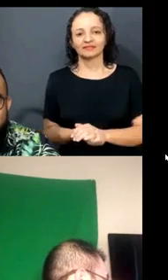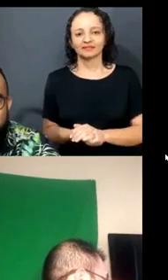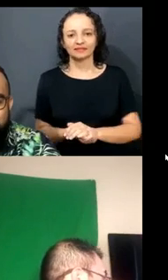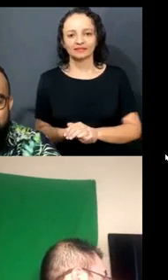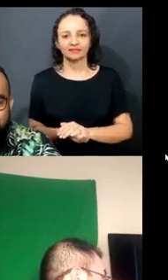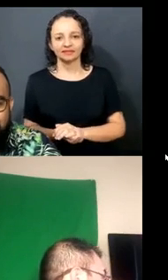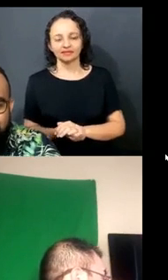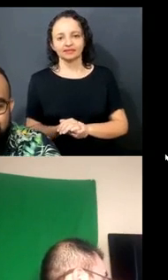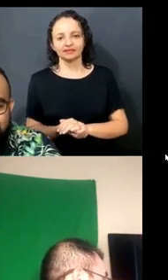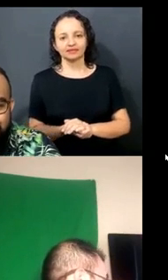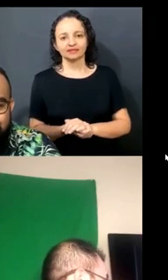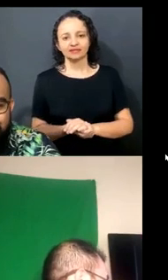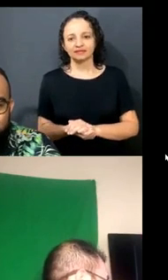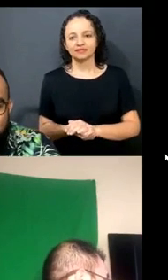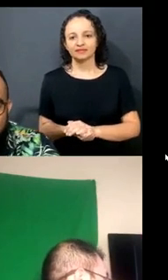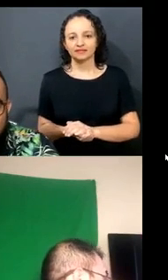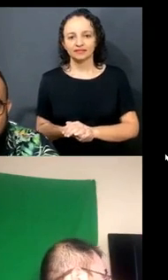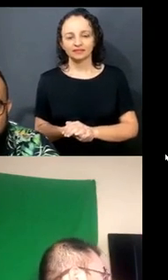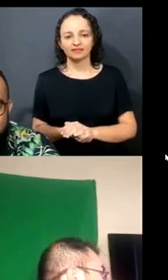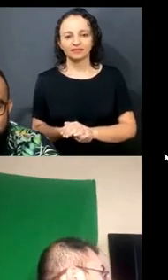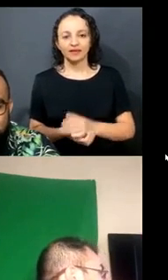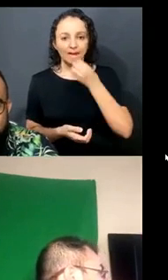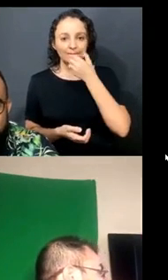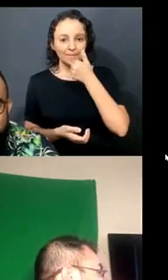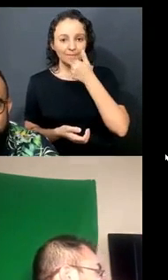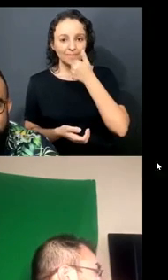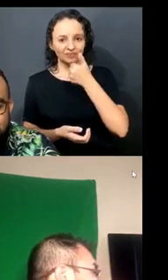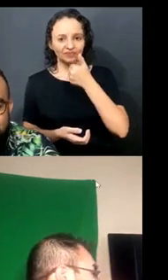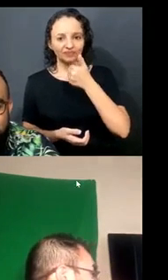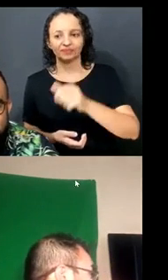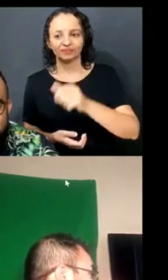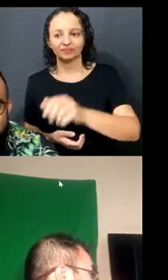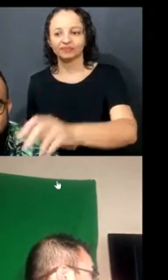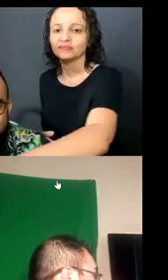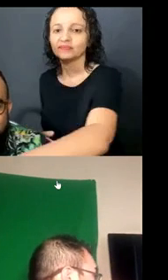pastor. Tudo bem, Eduardo? Tudo bem.